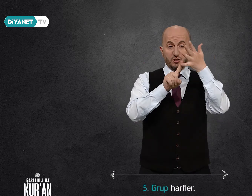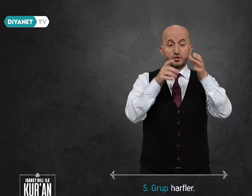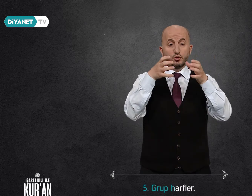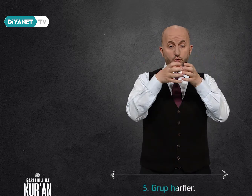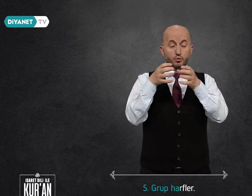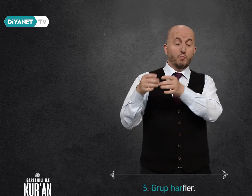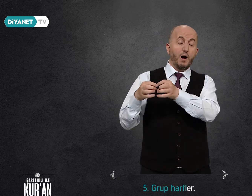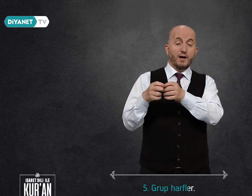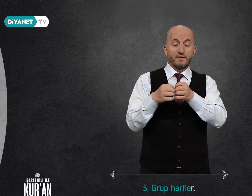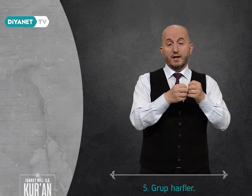harfler